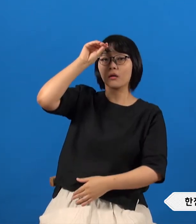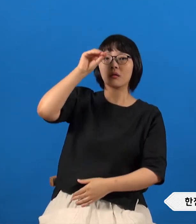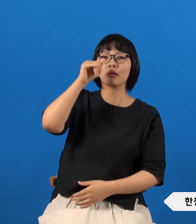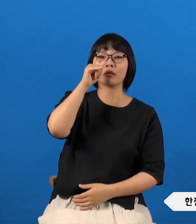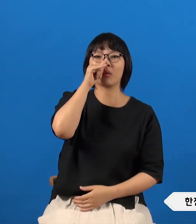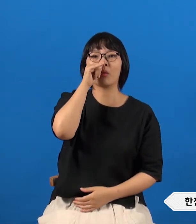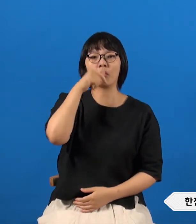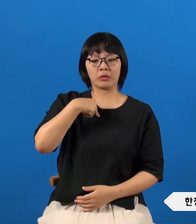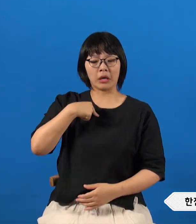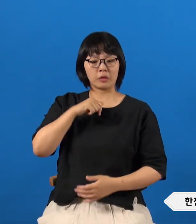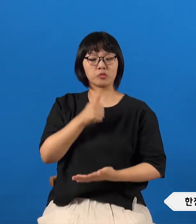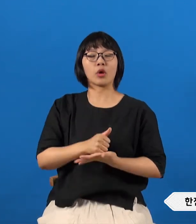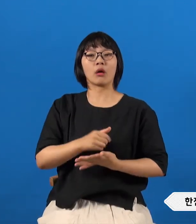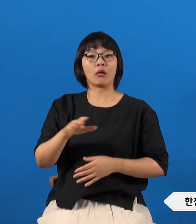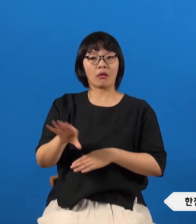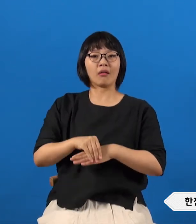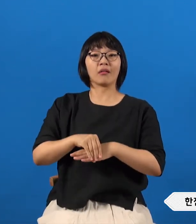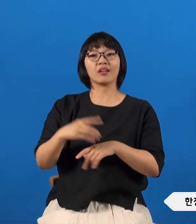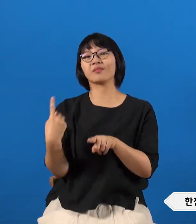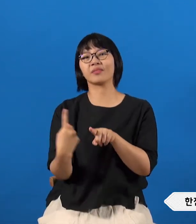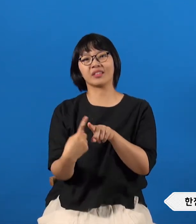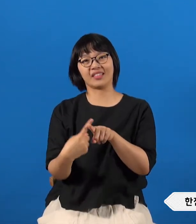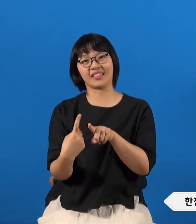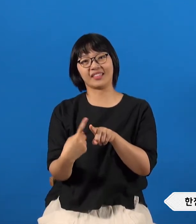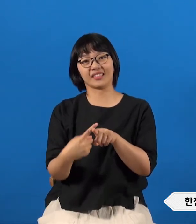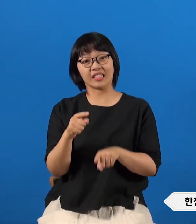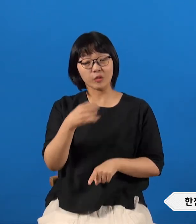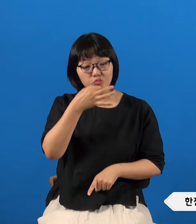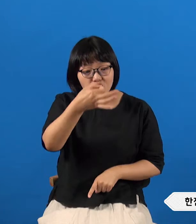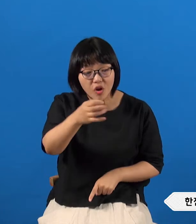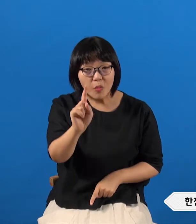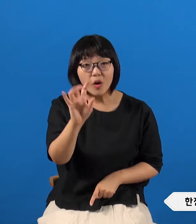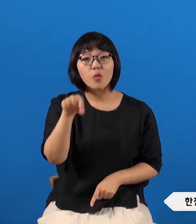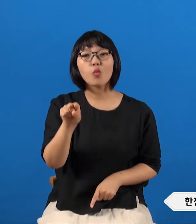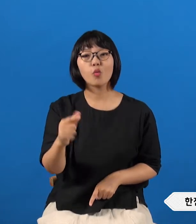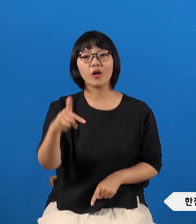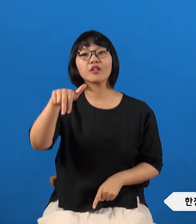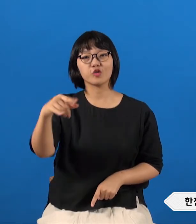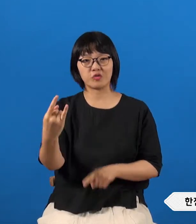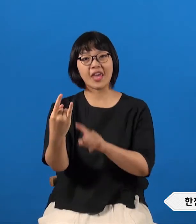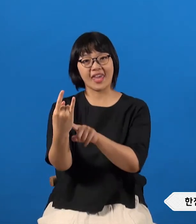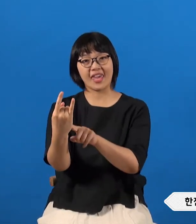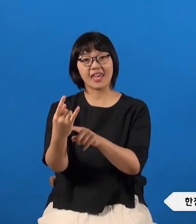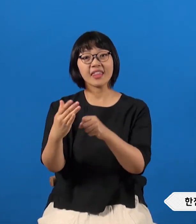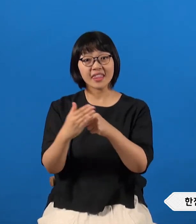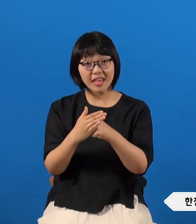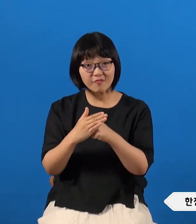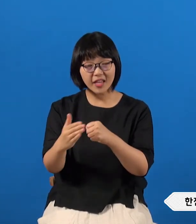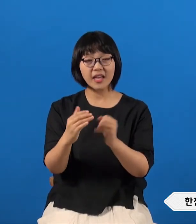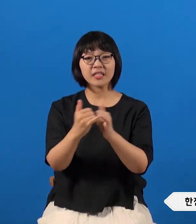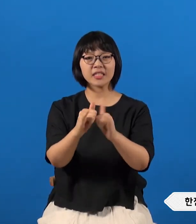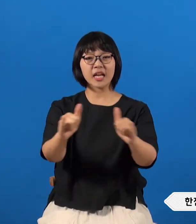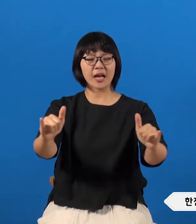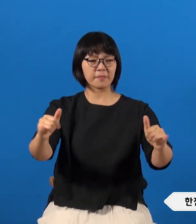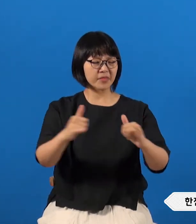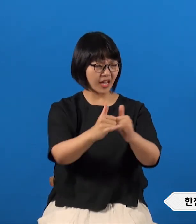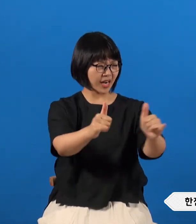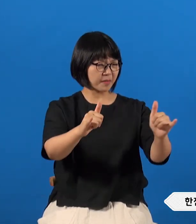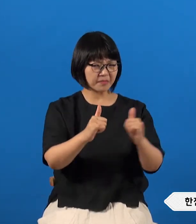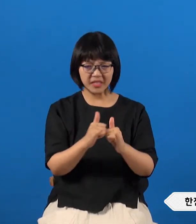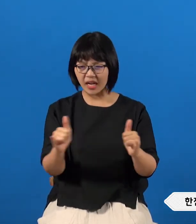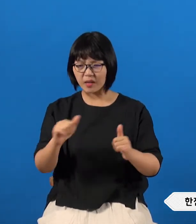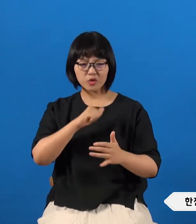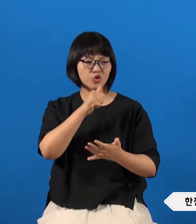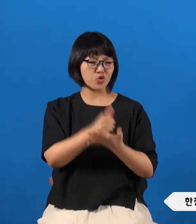DNA를 그대로 물려받았습니다. 그것이 원죄입니다. 그래서 우리에게 원죄가 있기